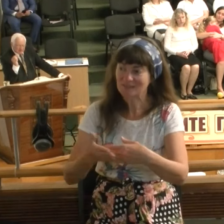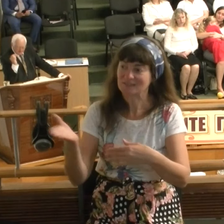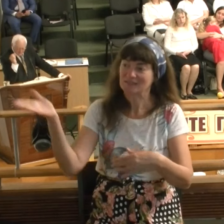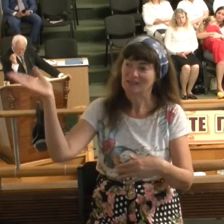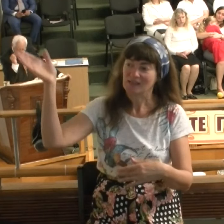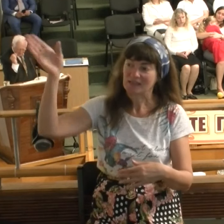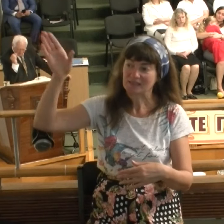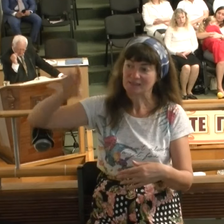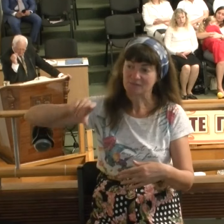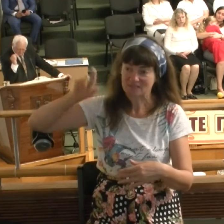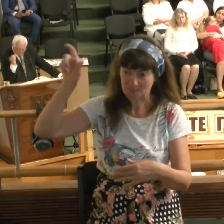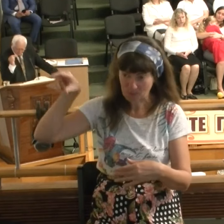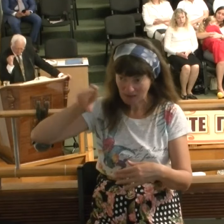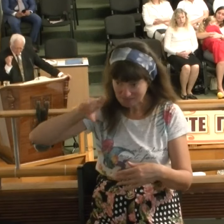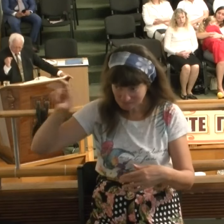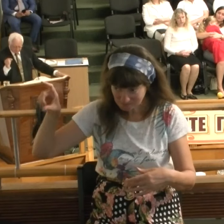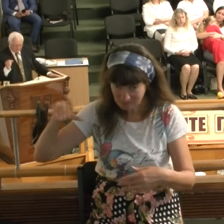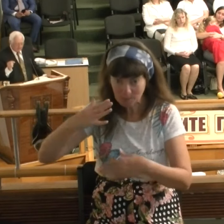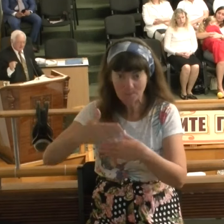Иоанна 17:4, мы читаем.